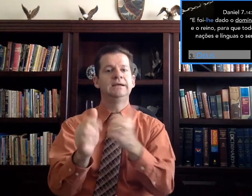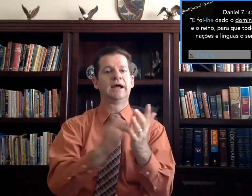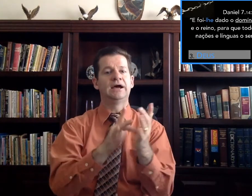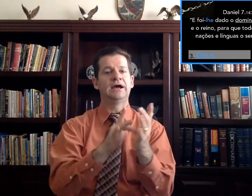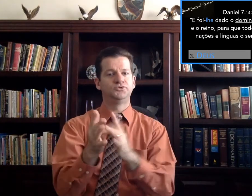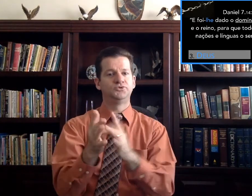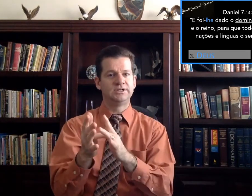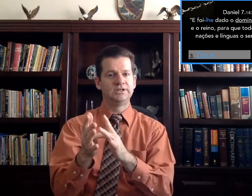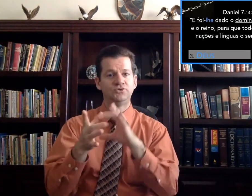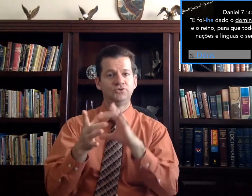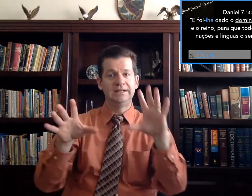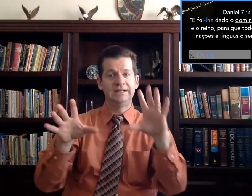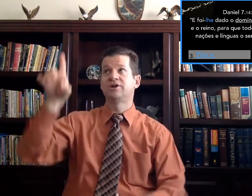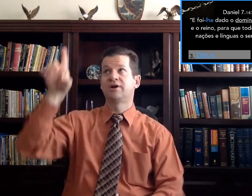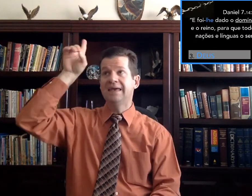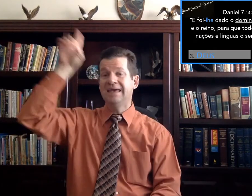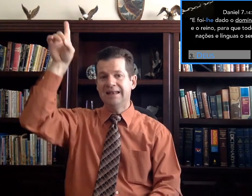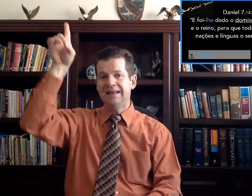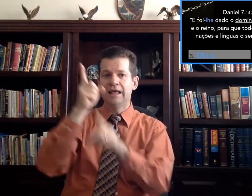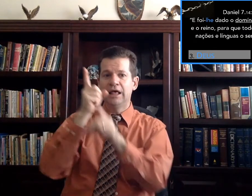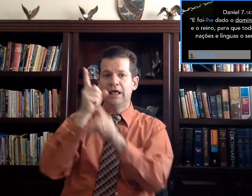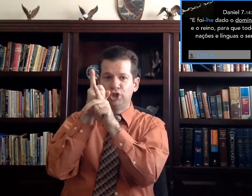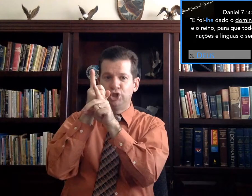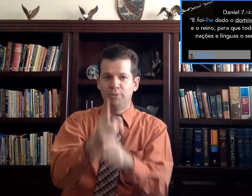a Jesus Cristo e deixar Ele dominar.